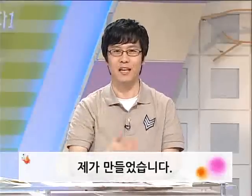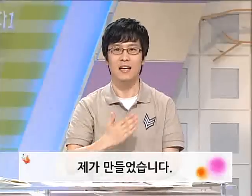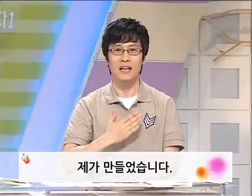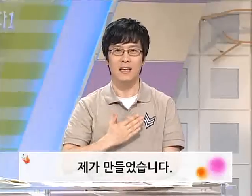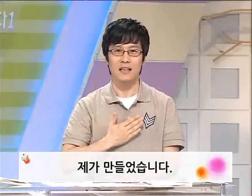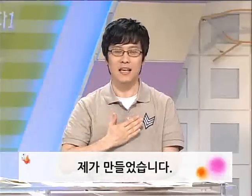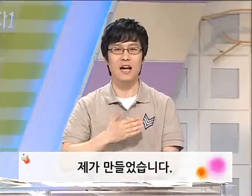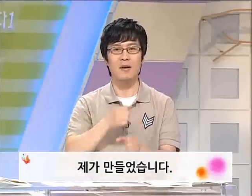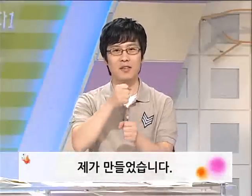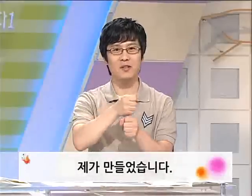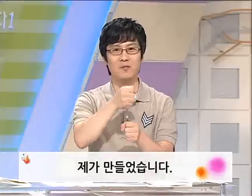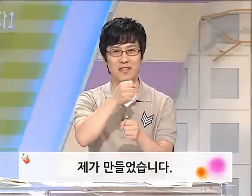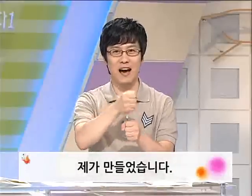제가 만들었습니다.